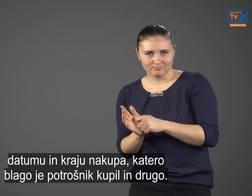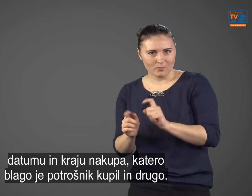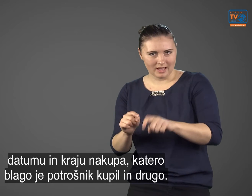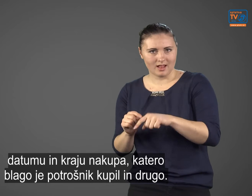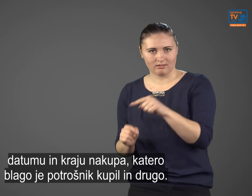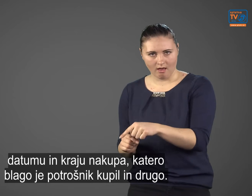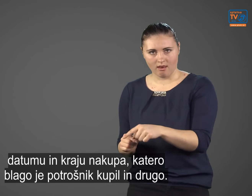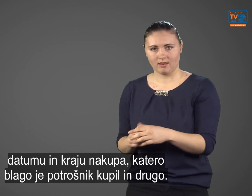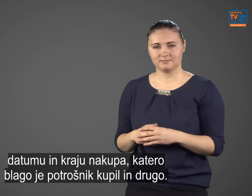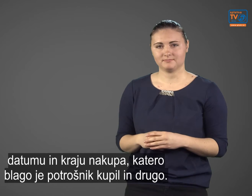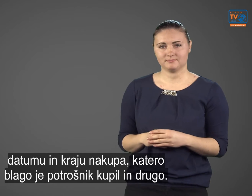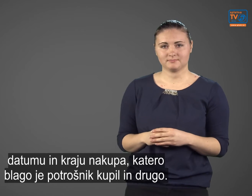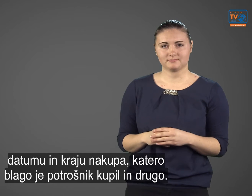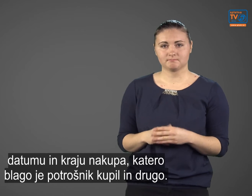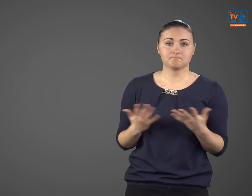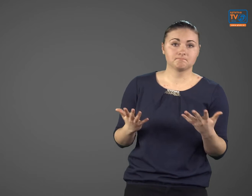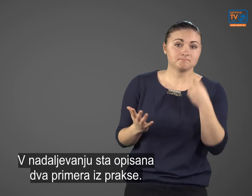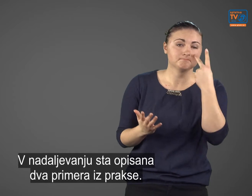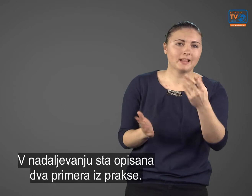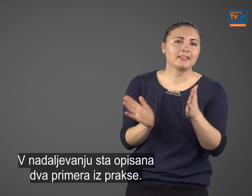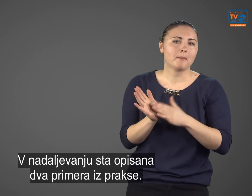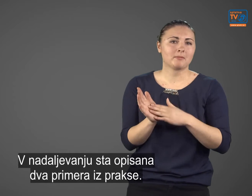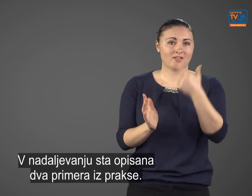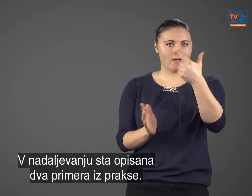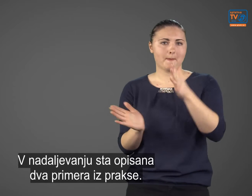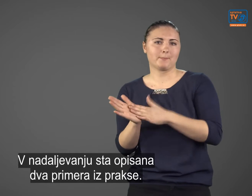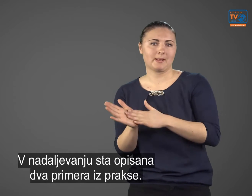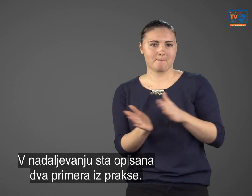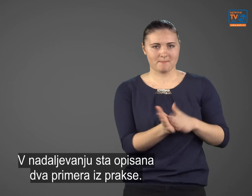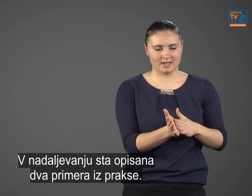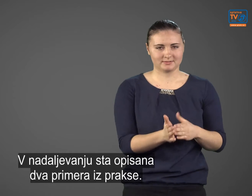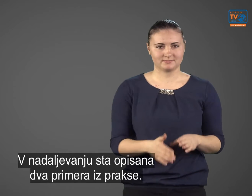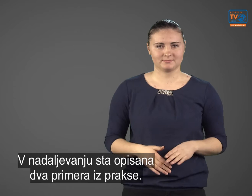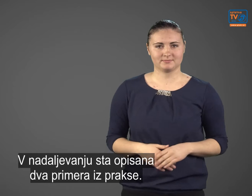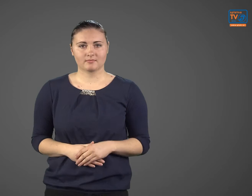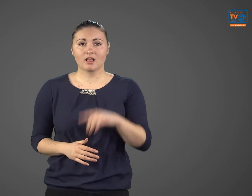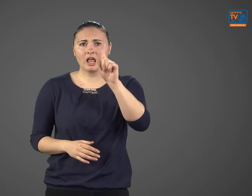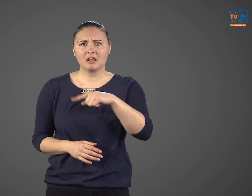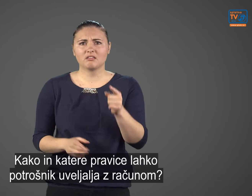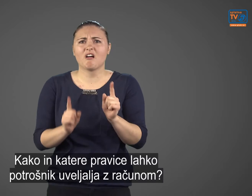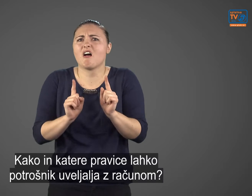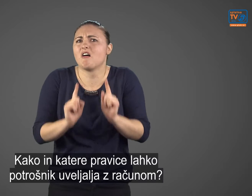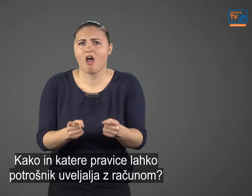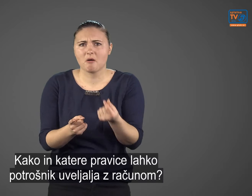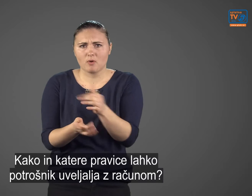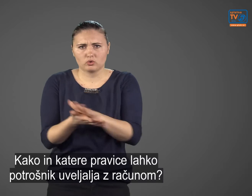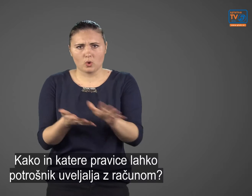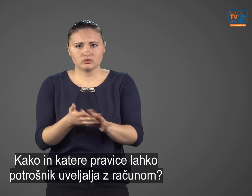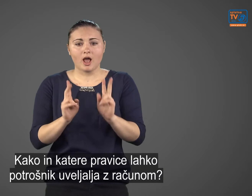in podobno. Naj navedeno ponazorimo z 2 primeroma. In kaj potrošnik lahko stori s tem